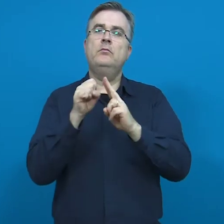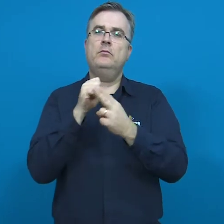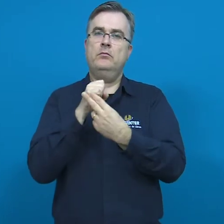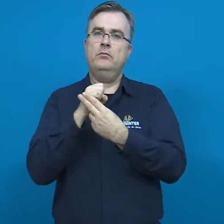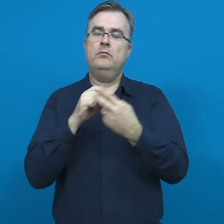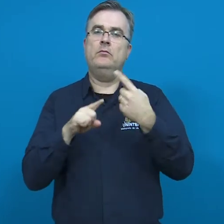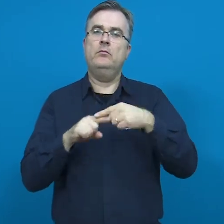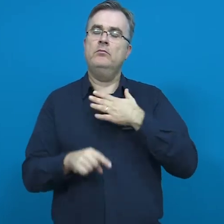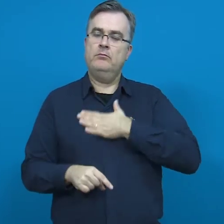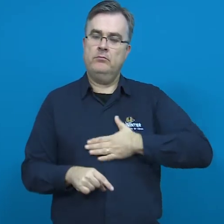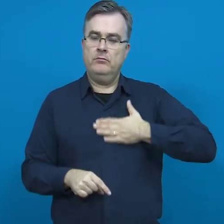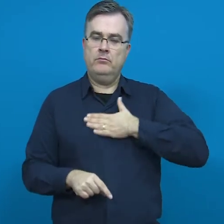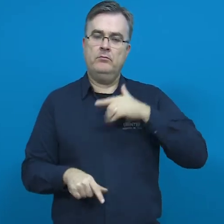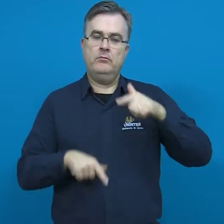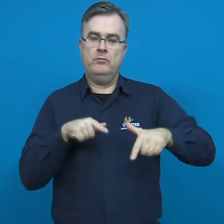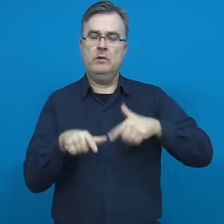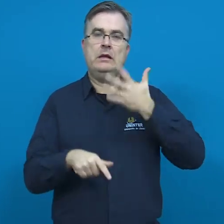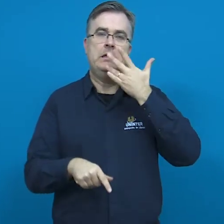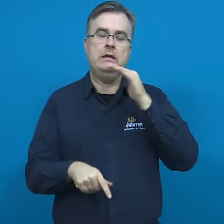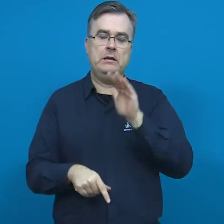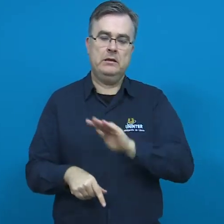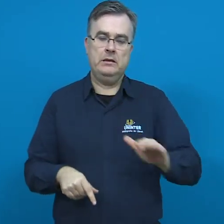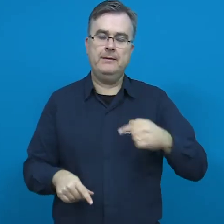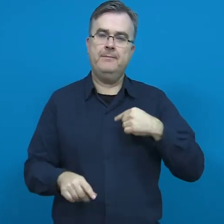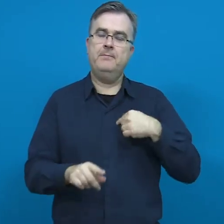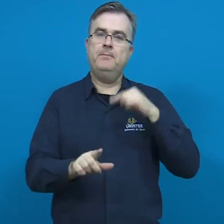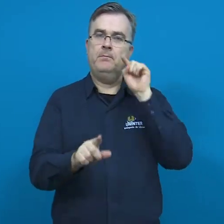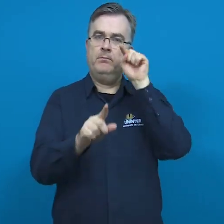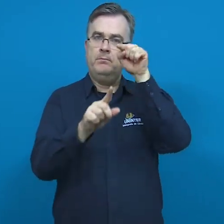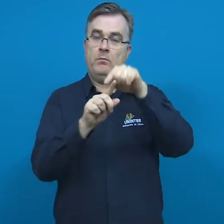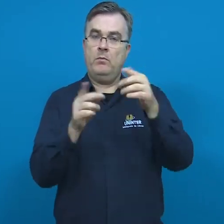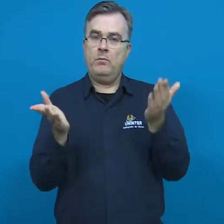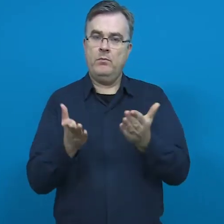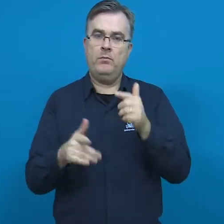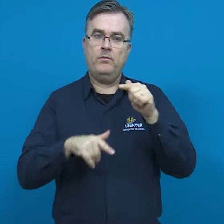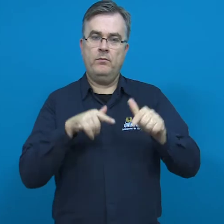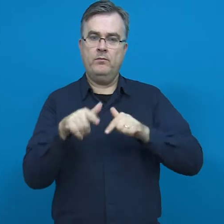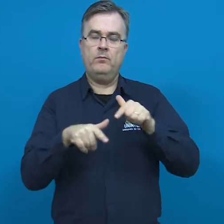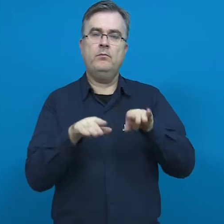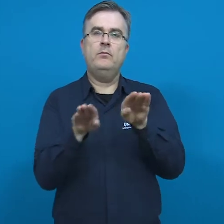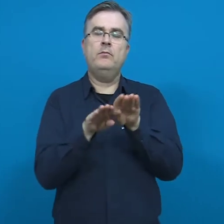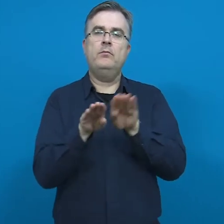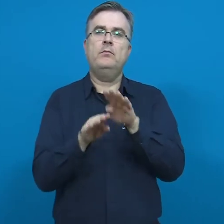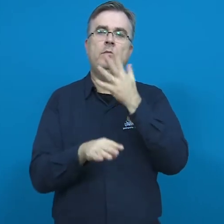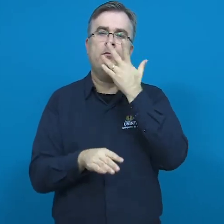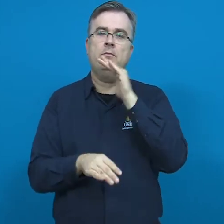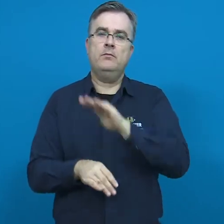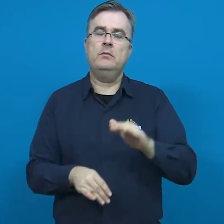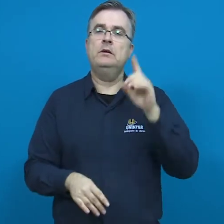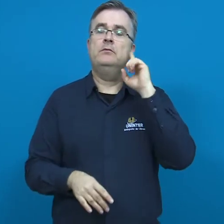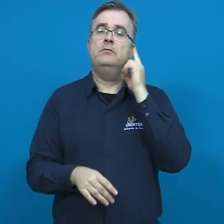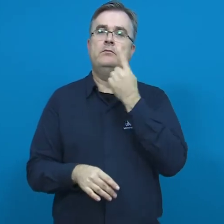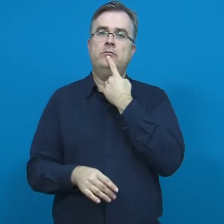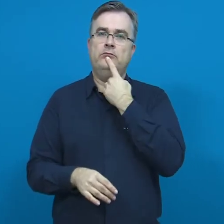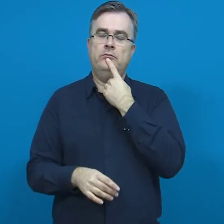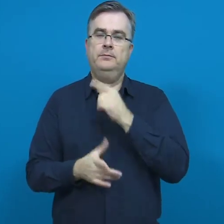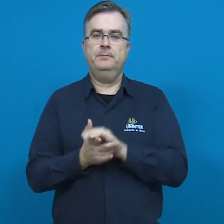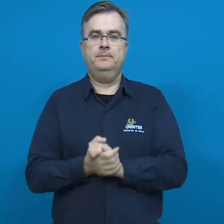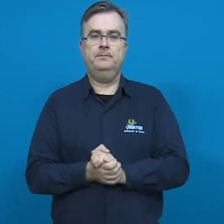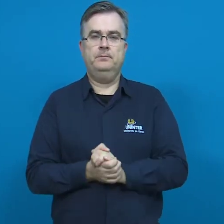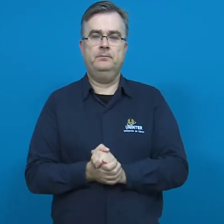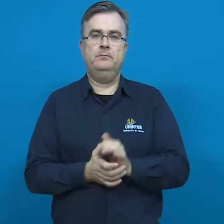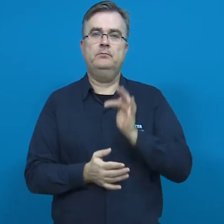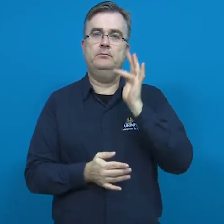aqui no Uninter, porque eu gosto de trabalhar com crianças e meu objetivo agora é trabalhar também com crianças surdas,